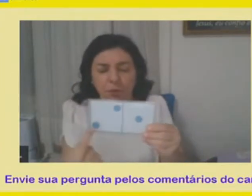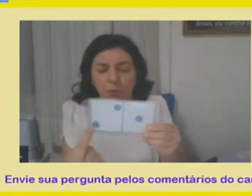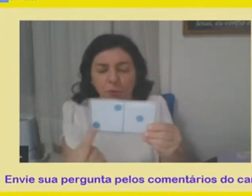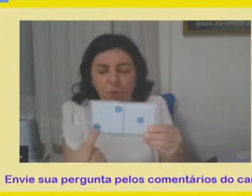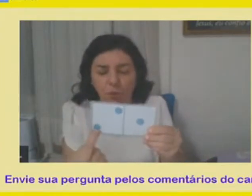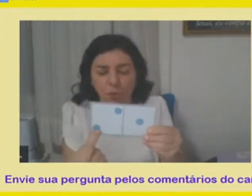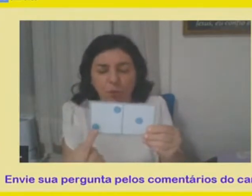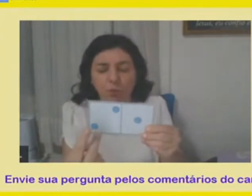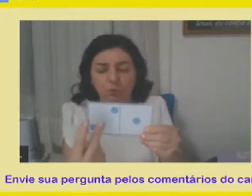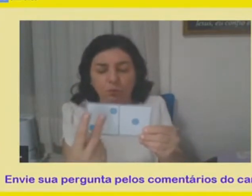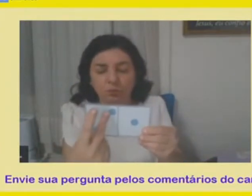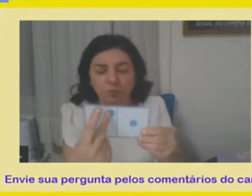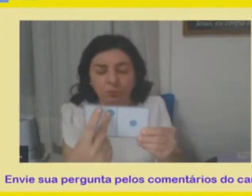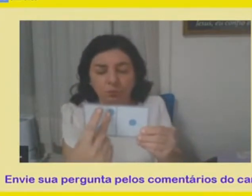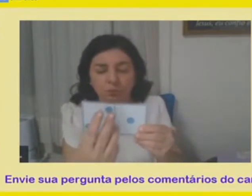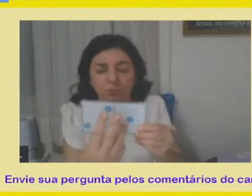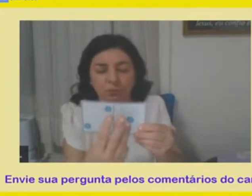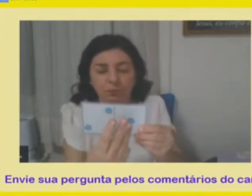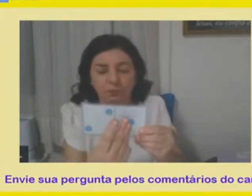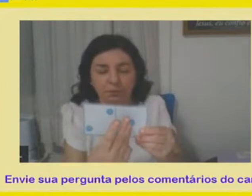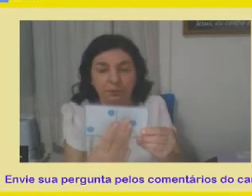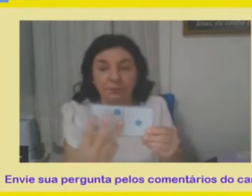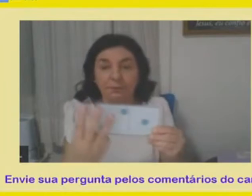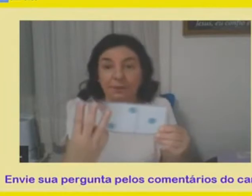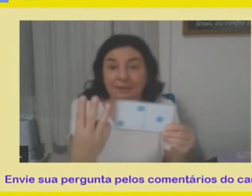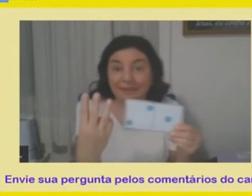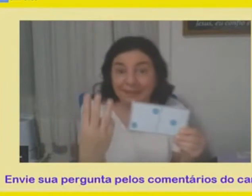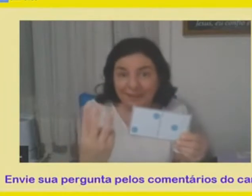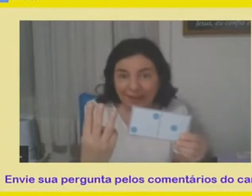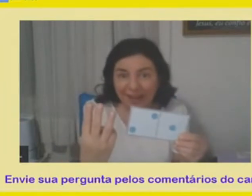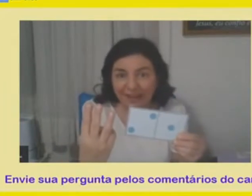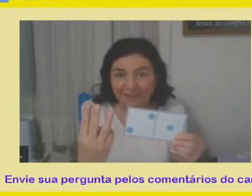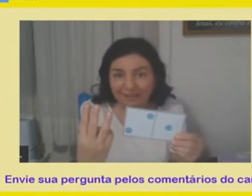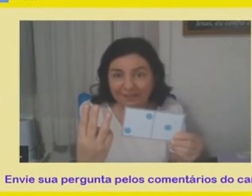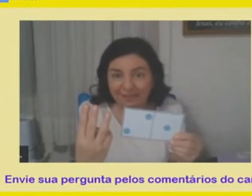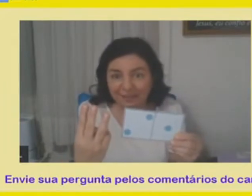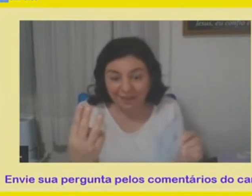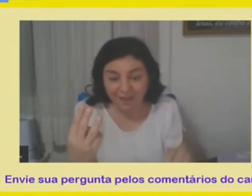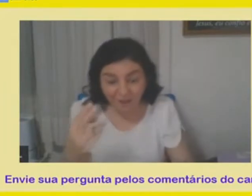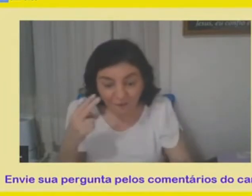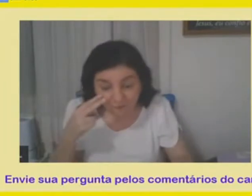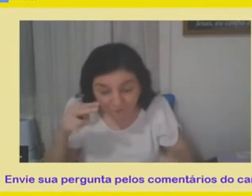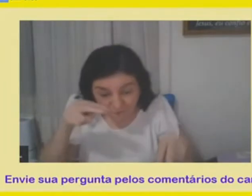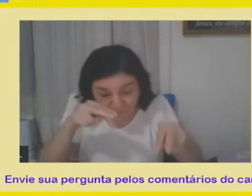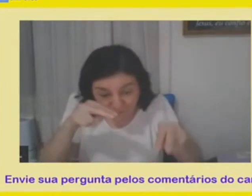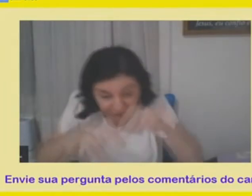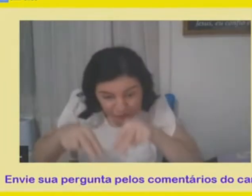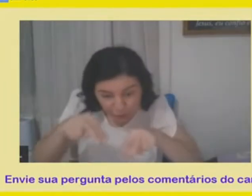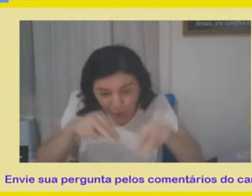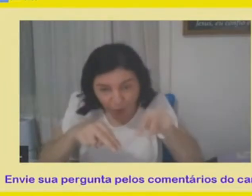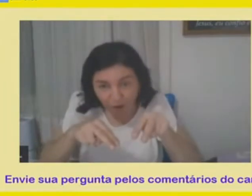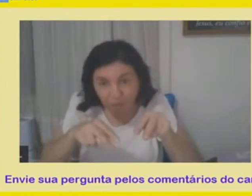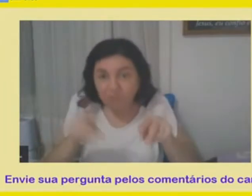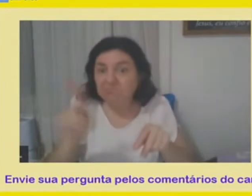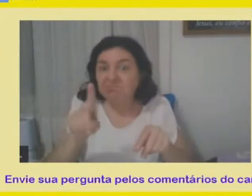Pergunta para o aluno: quantas bolinhas tem aqui? 1, 2, 3.